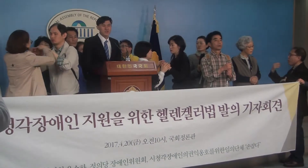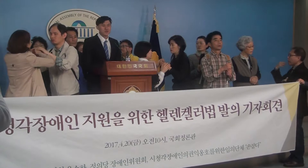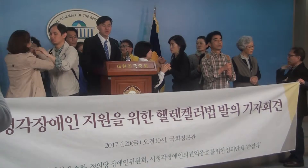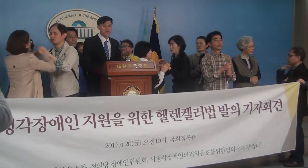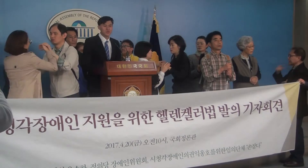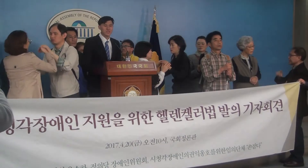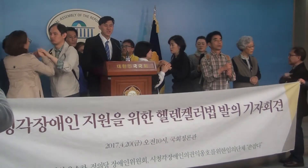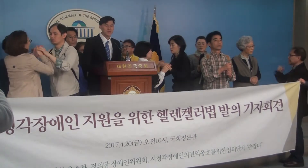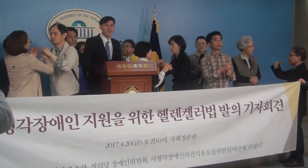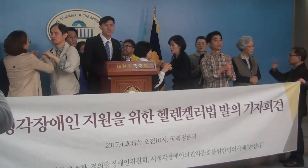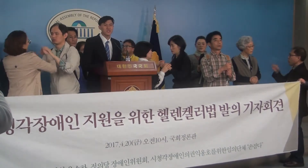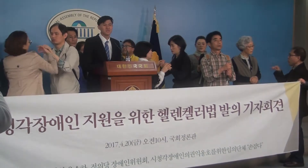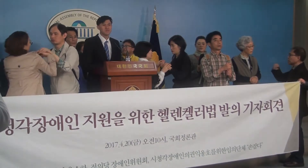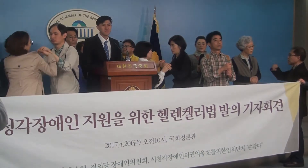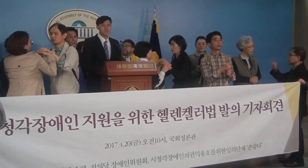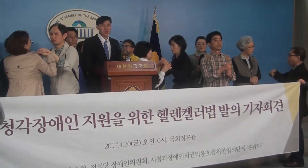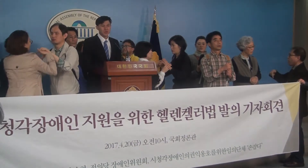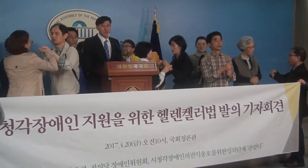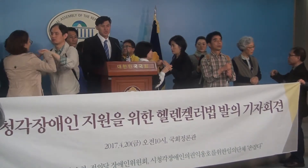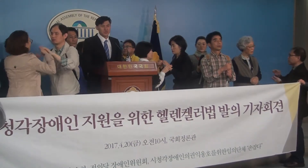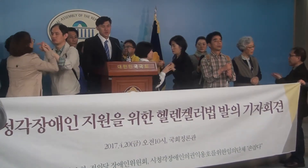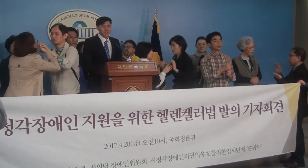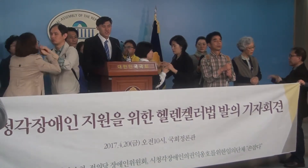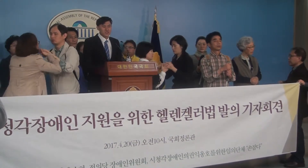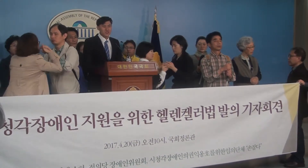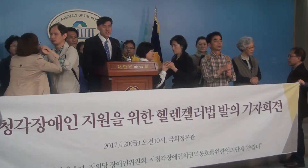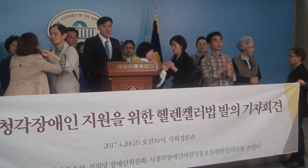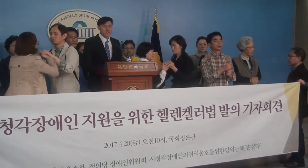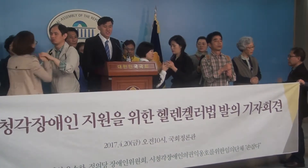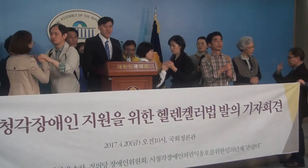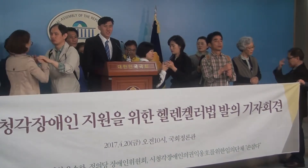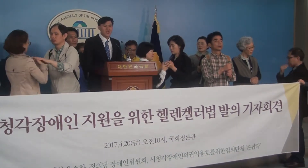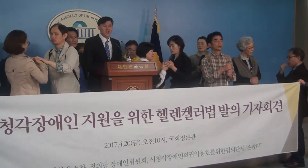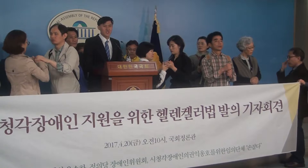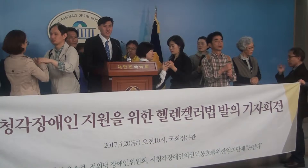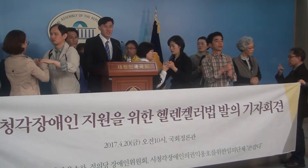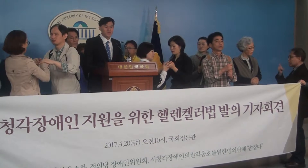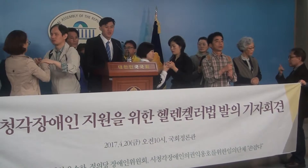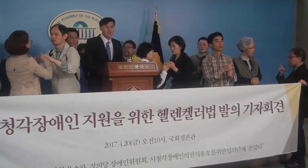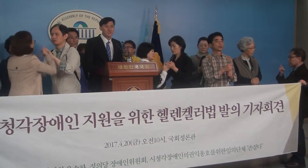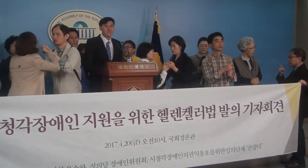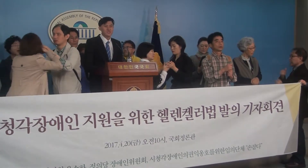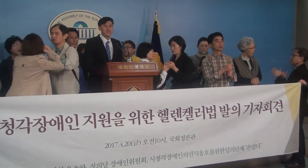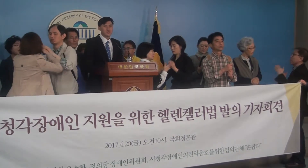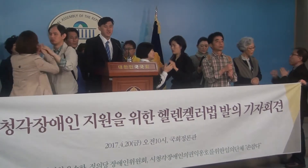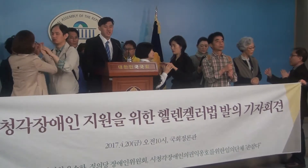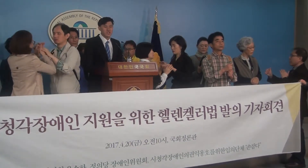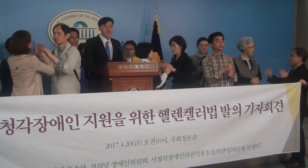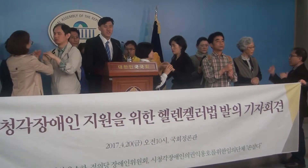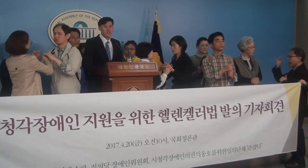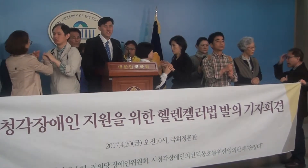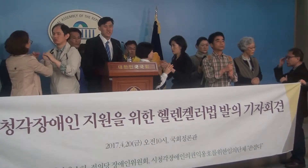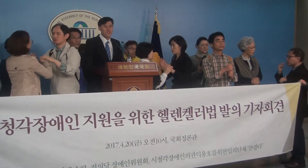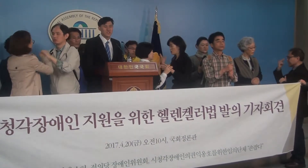있는 조원석입니다. 오늘 저는 시청각장애인 당사자를 대표하여